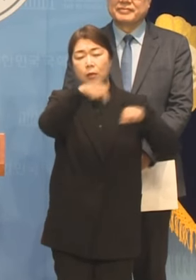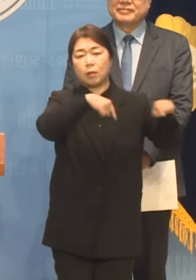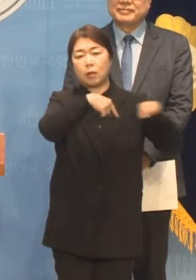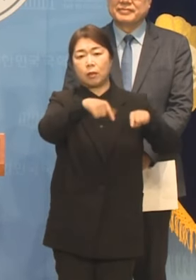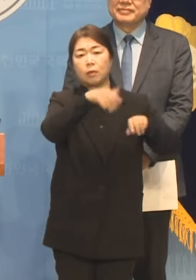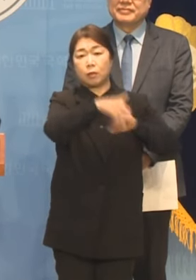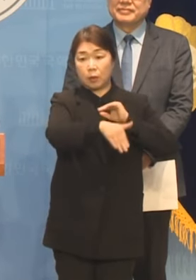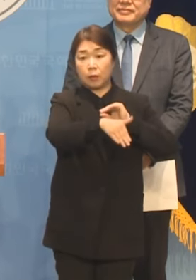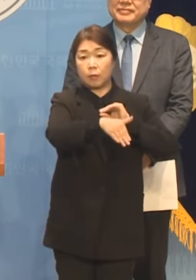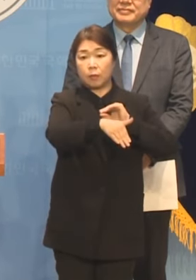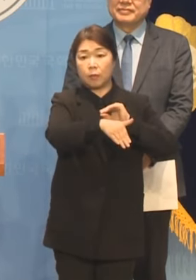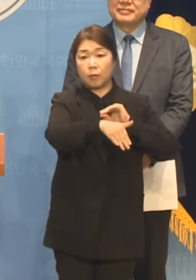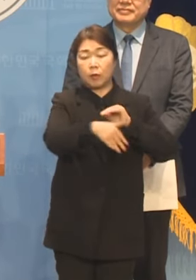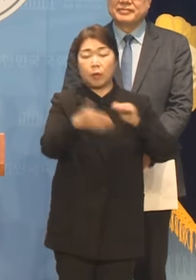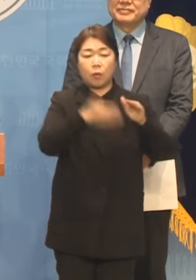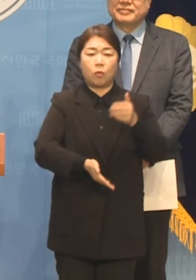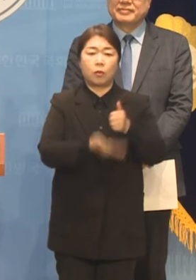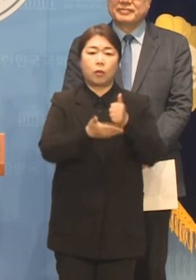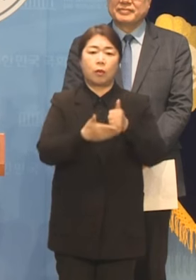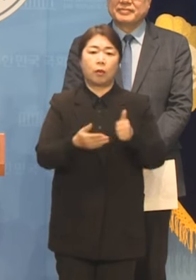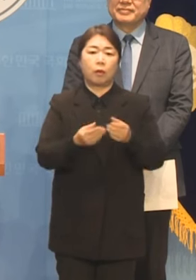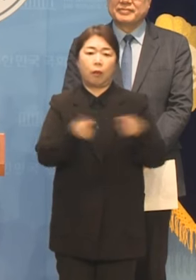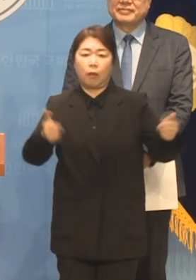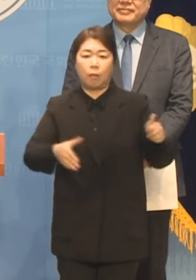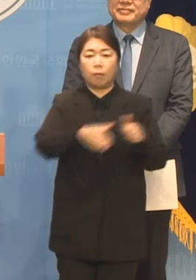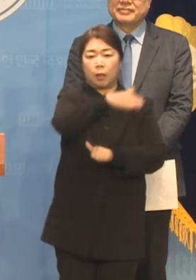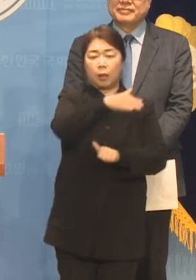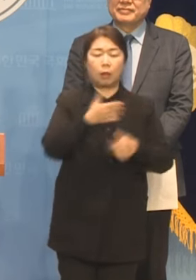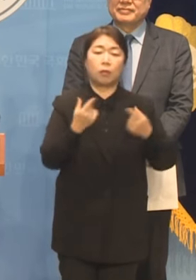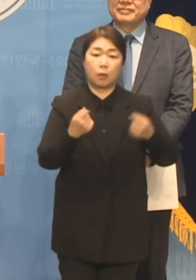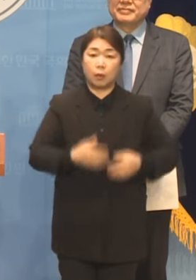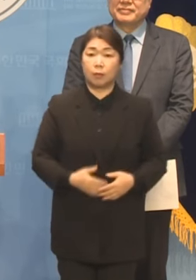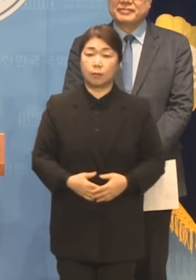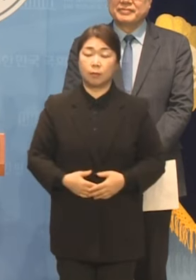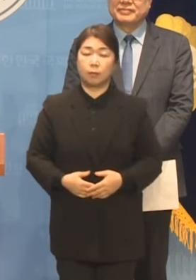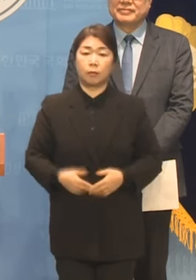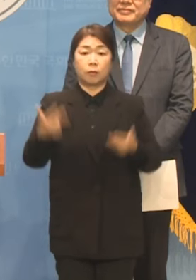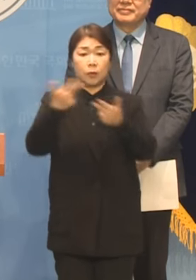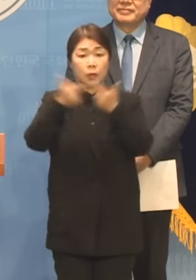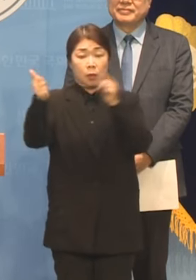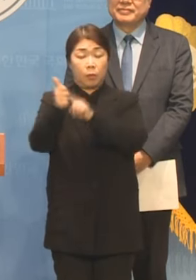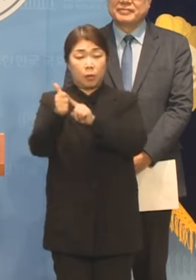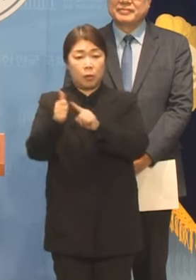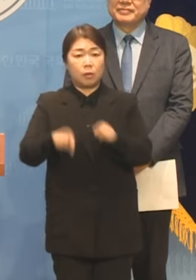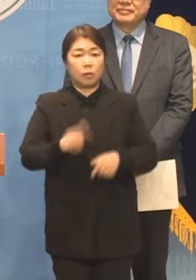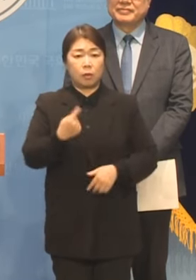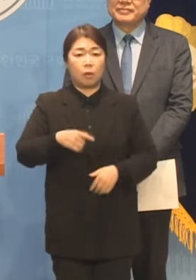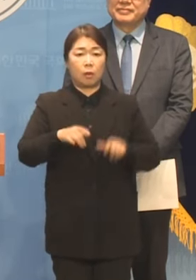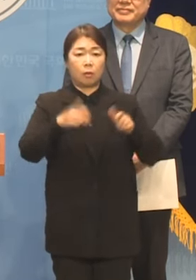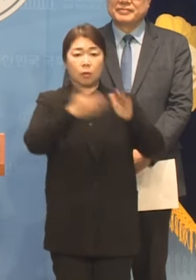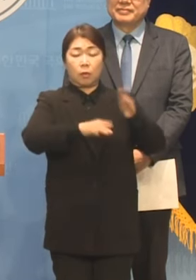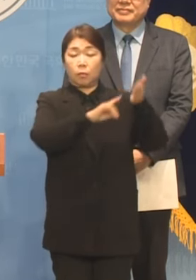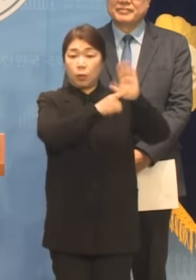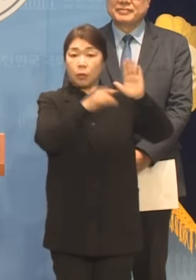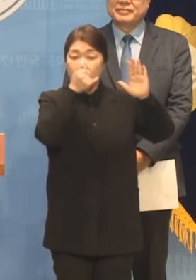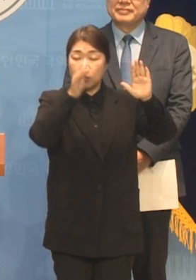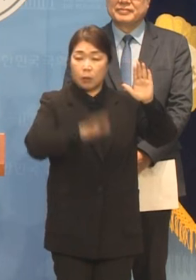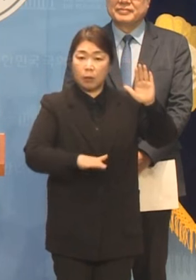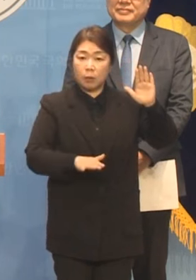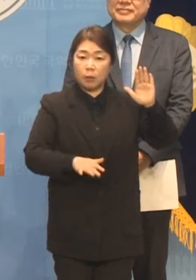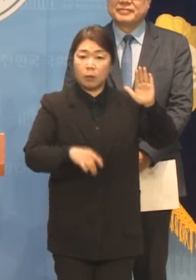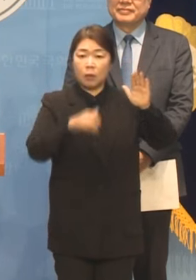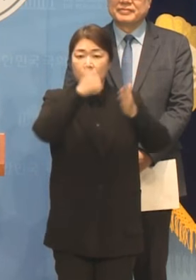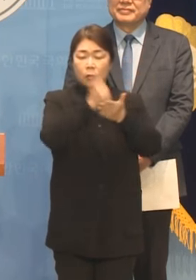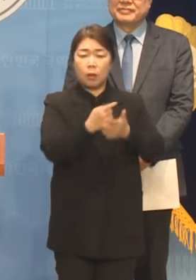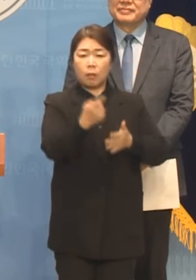정략적인 공천 학살입니다 이재명 대표는 그 스스로가 공표의 듯이 네개의 전과가